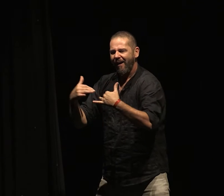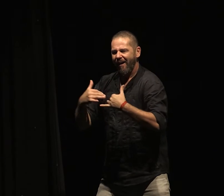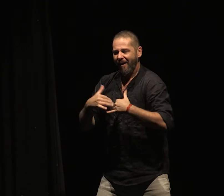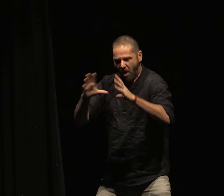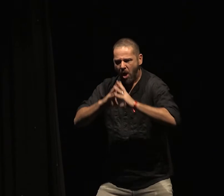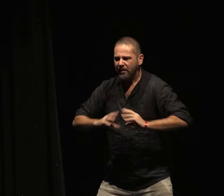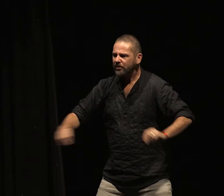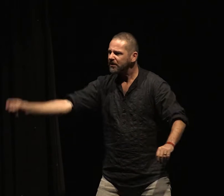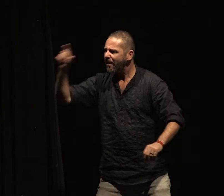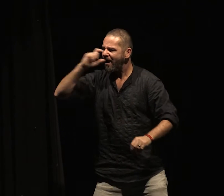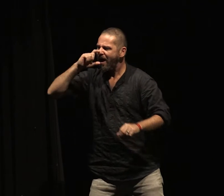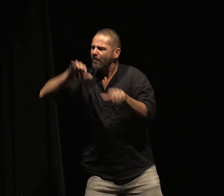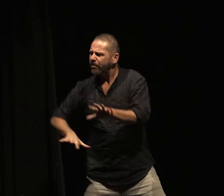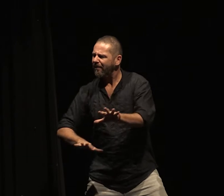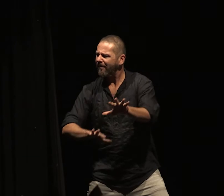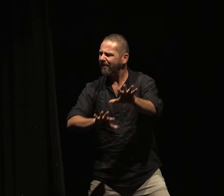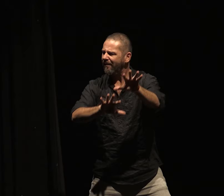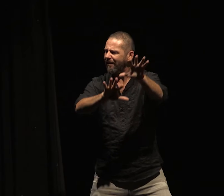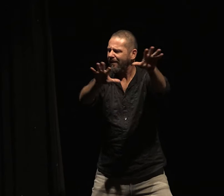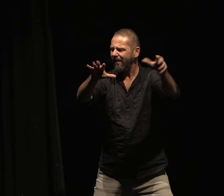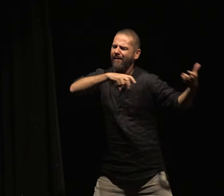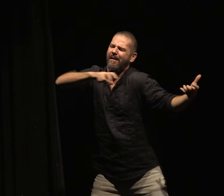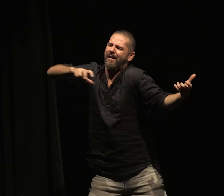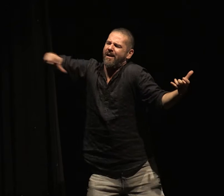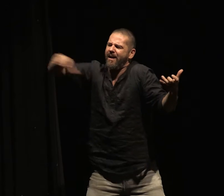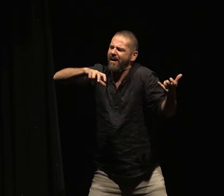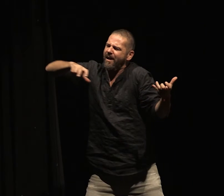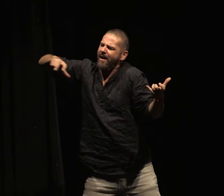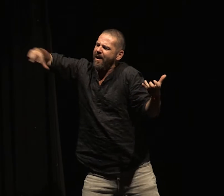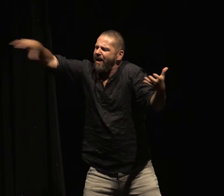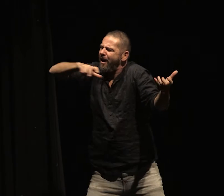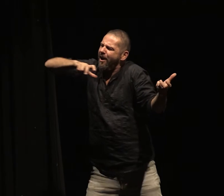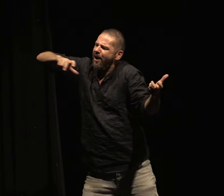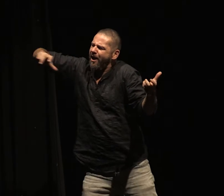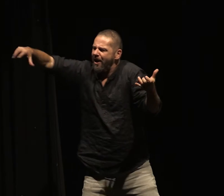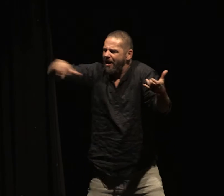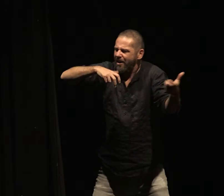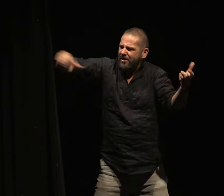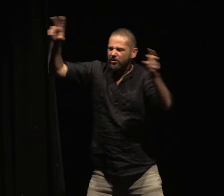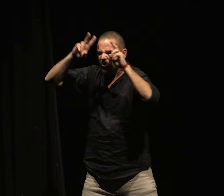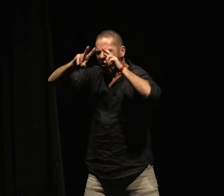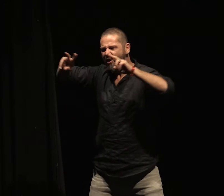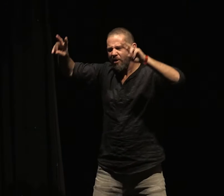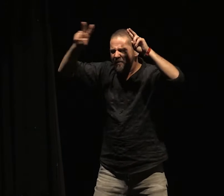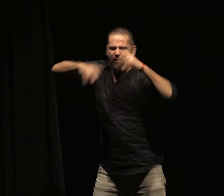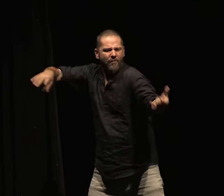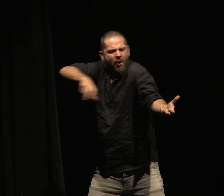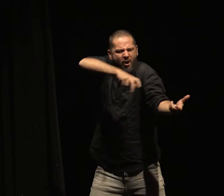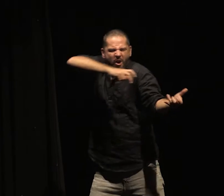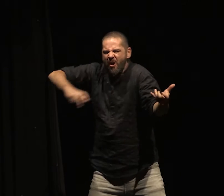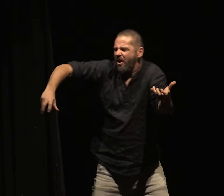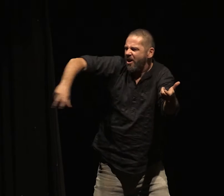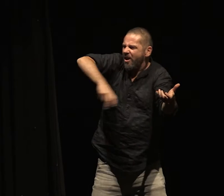l'Andalousie. Les violons chevauchent sur une corde de mirage et une eau qui chante. Les violons chantent de